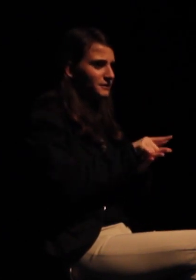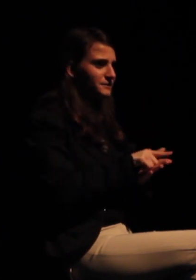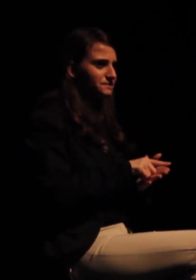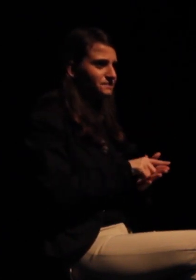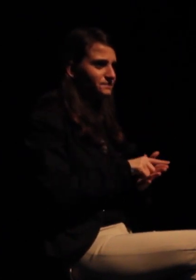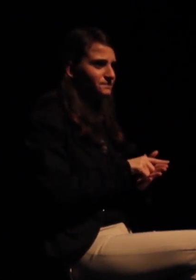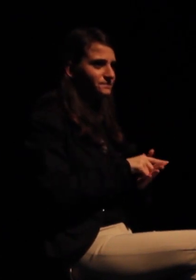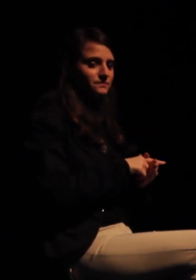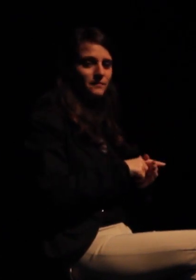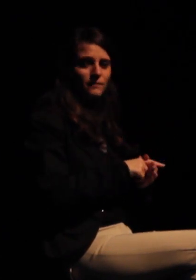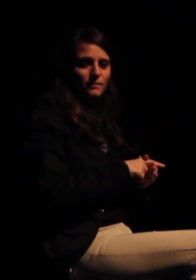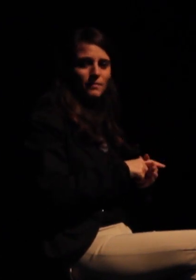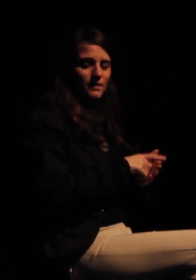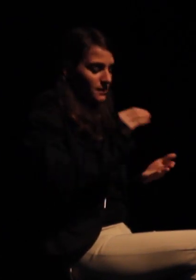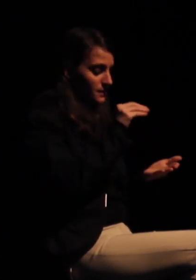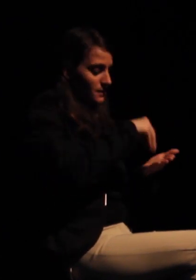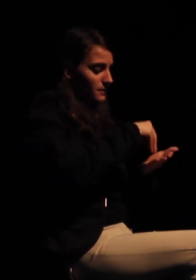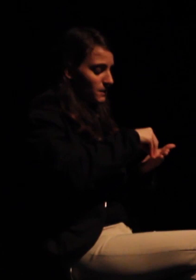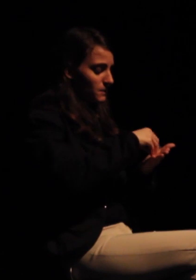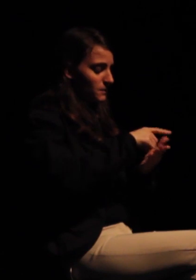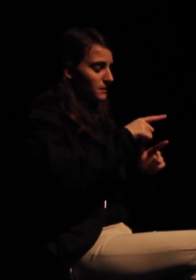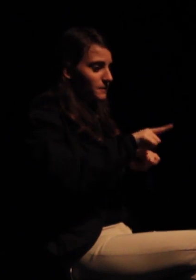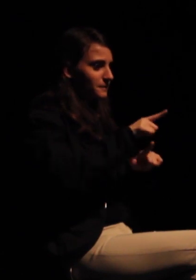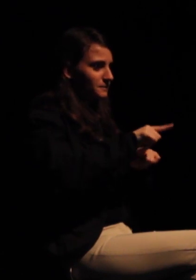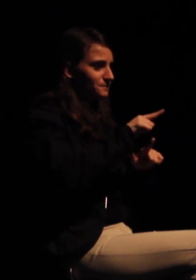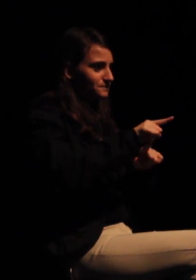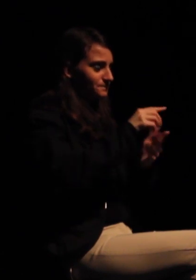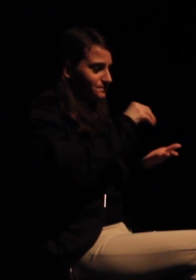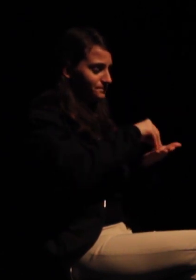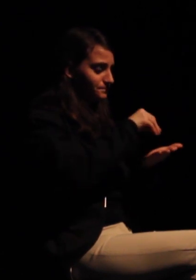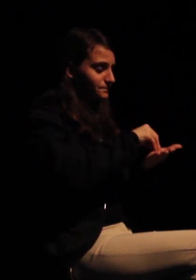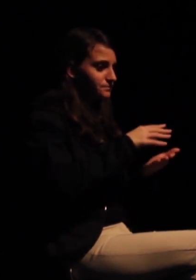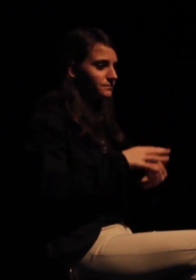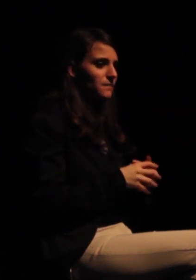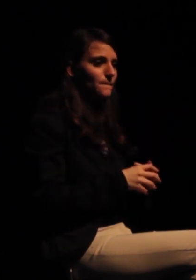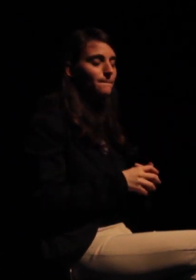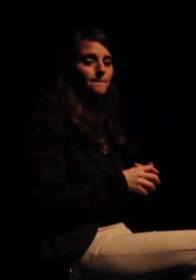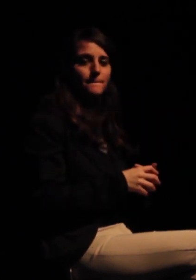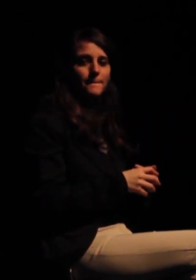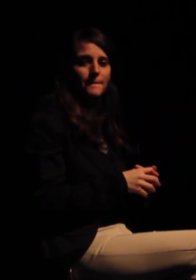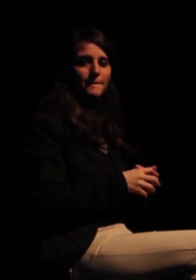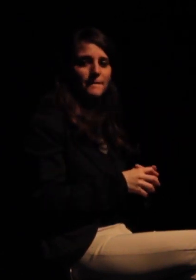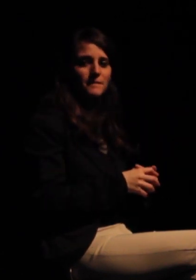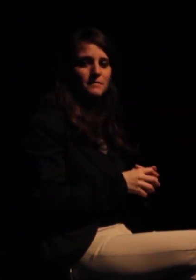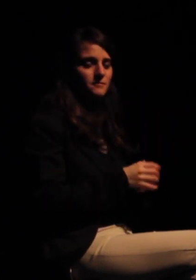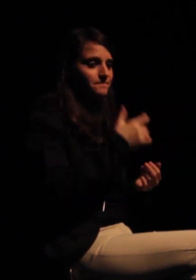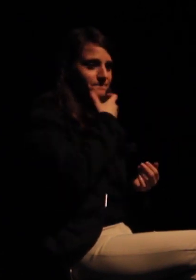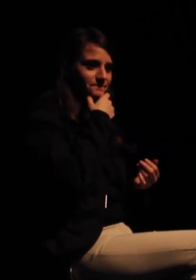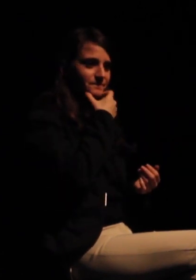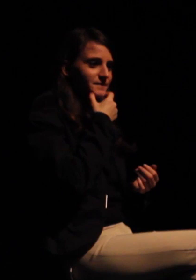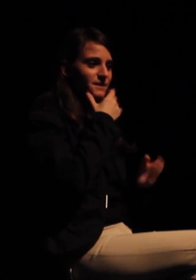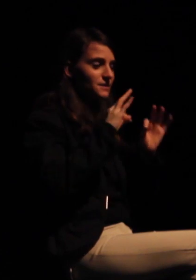com uma gravura. Parece que eram alemães ou franceses. Sei lá, o governo comprava em todas